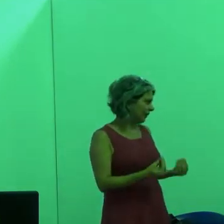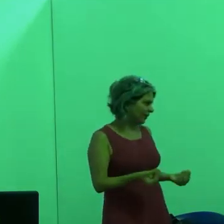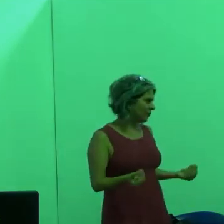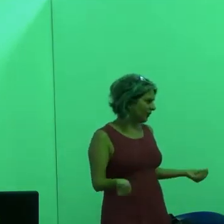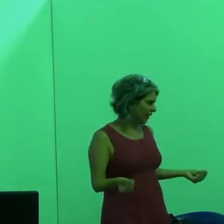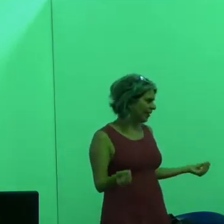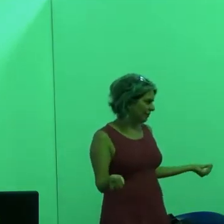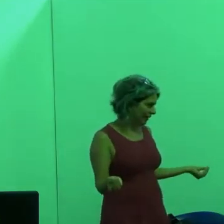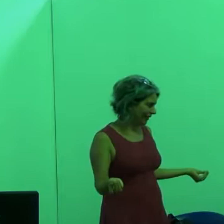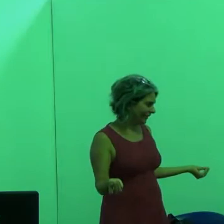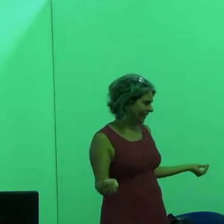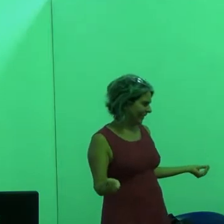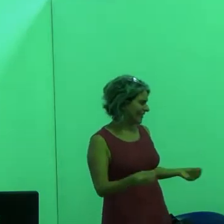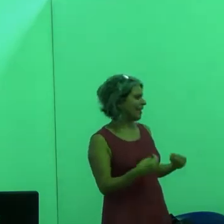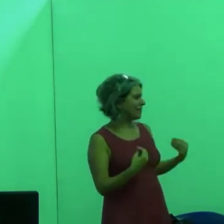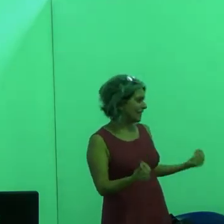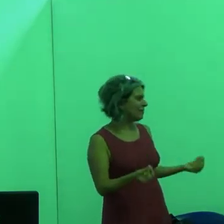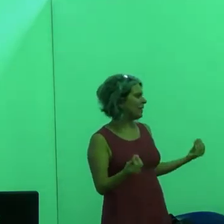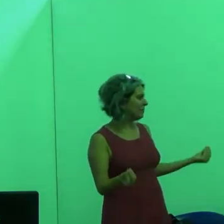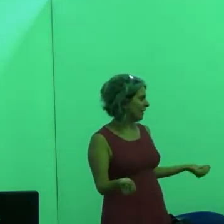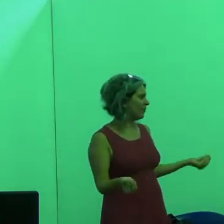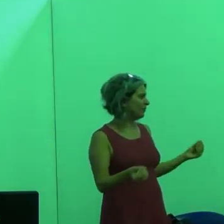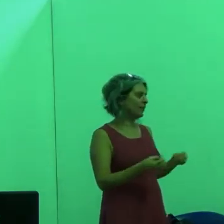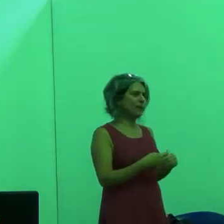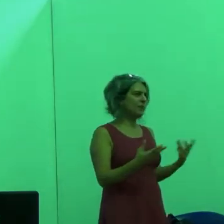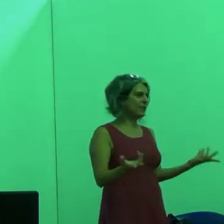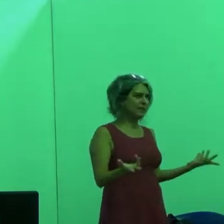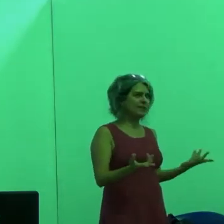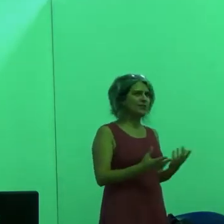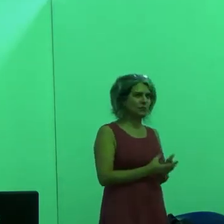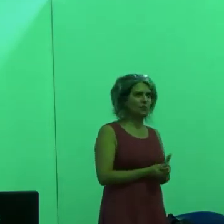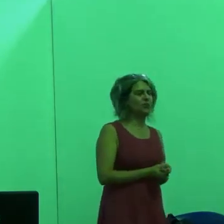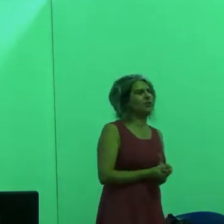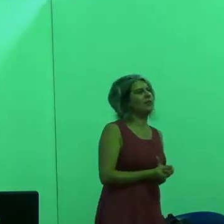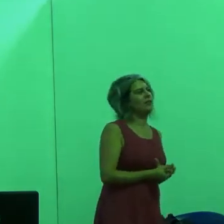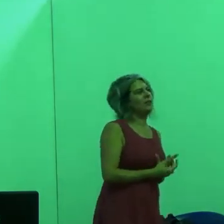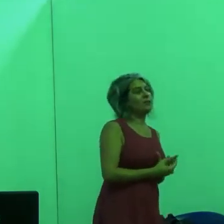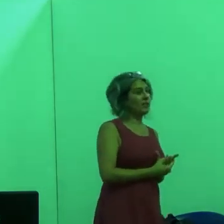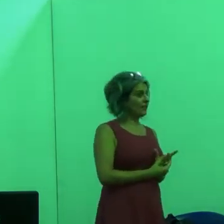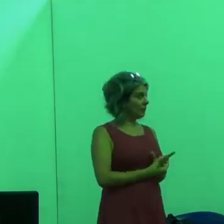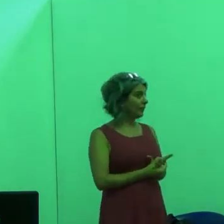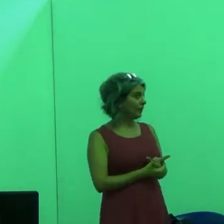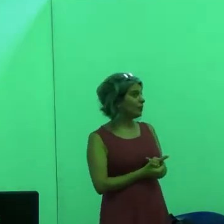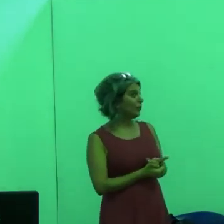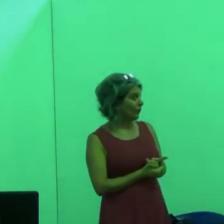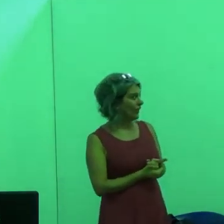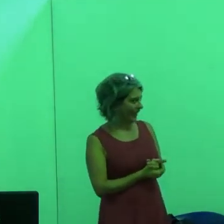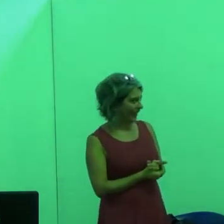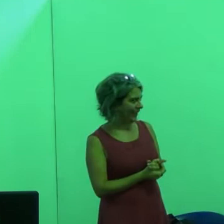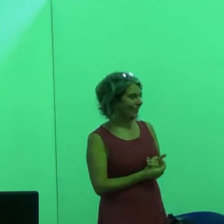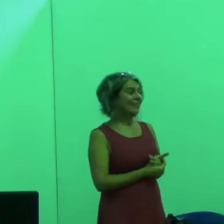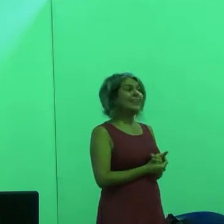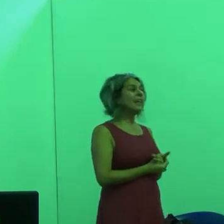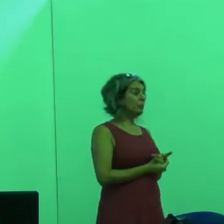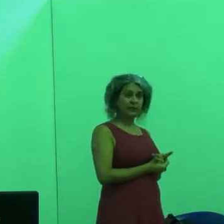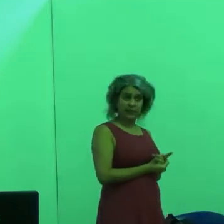Independente do que eu quero falar, né? Mas é sempre a pergunta que uma pesquisa surge. Você é independente do quê? E é muito